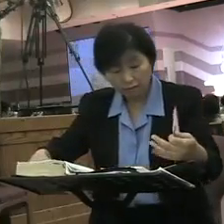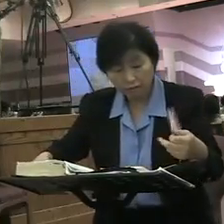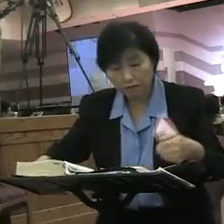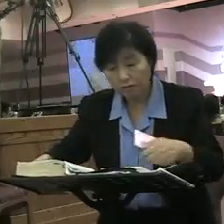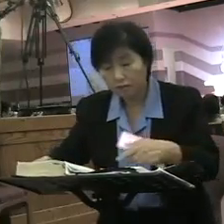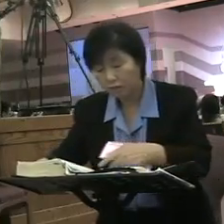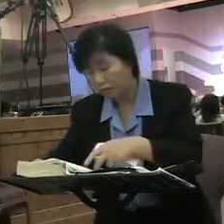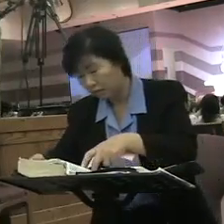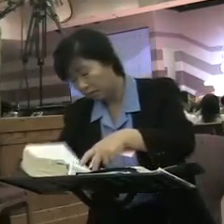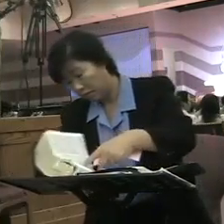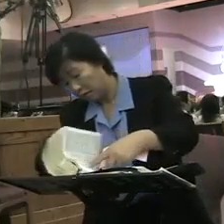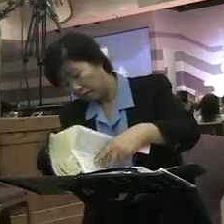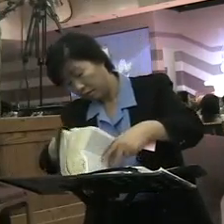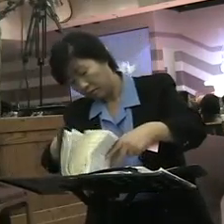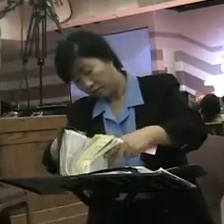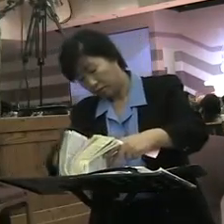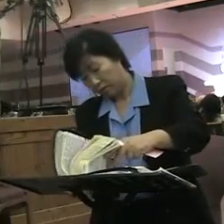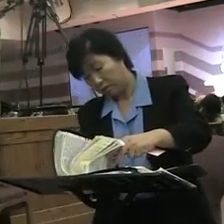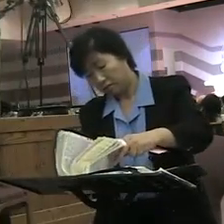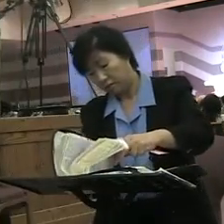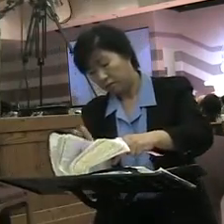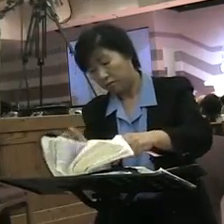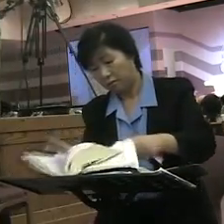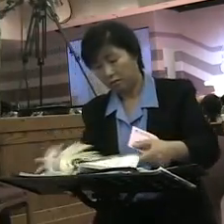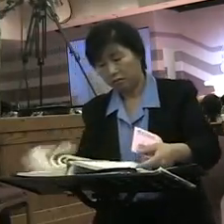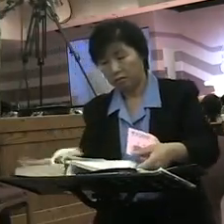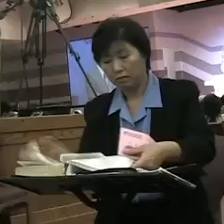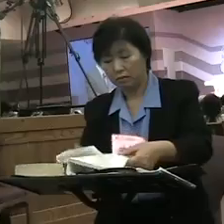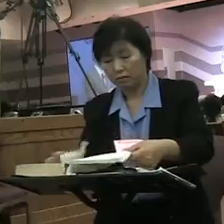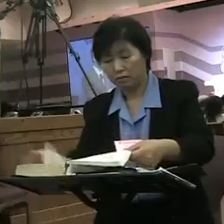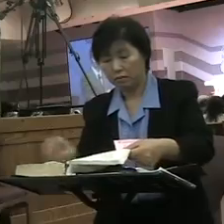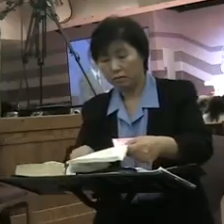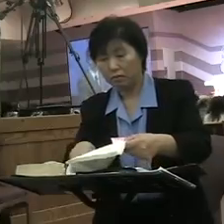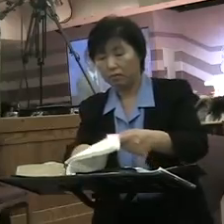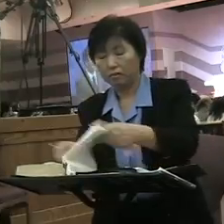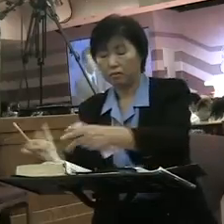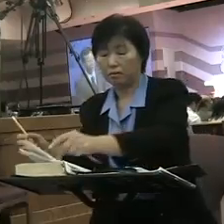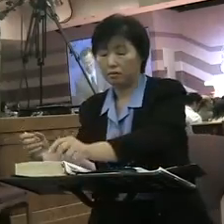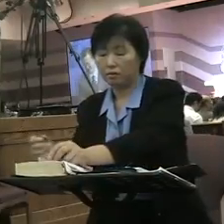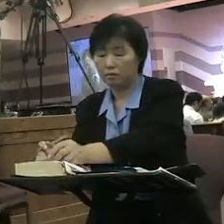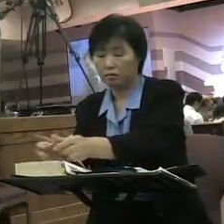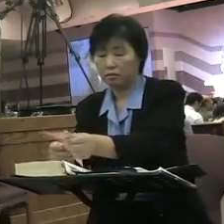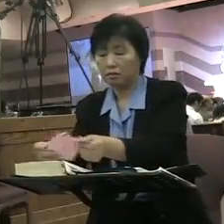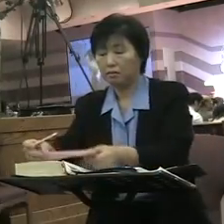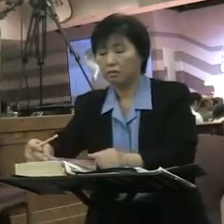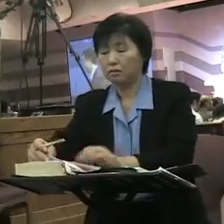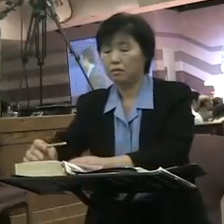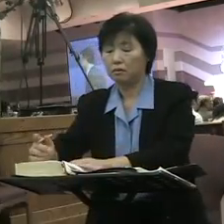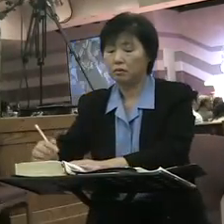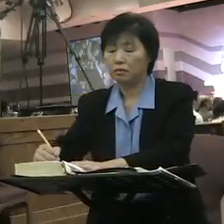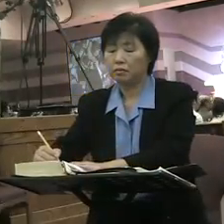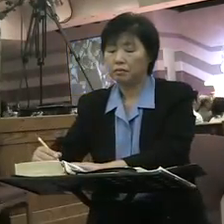추모 예배를 위하여 멀리서 오셨습니다. 귀한 찬양으로 바이올린 독주로 하나님께 영광 돌리시겠습니다.